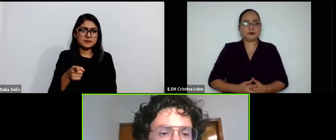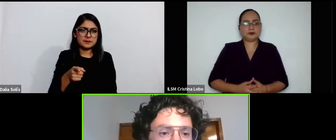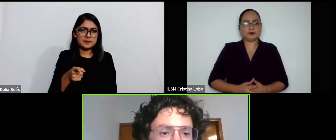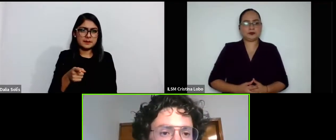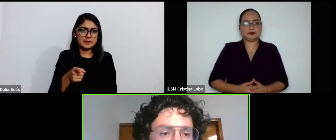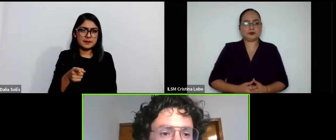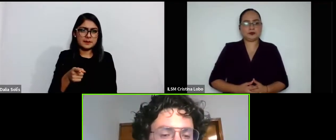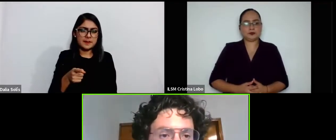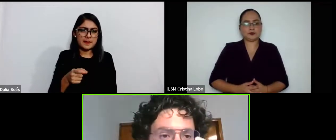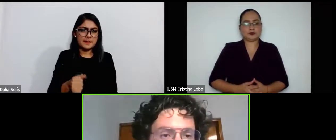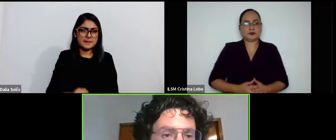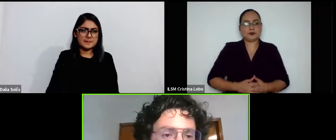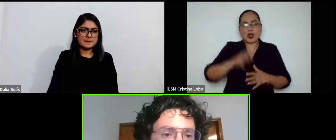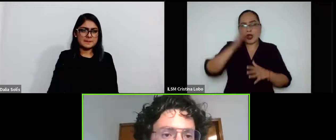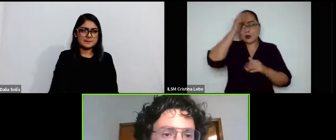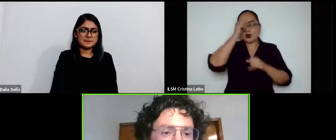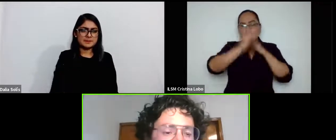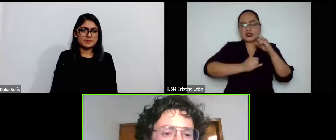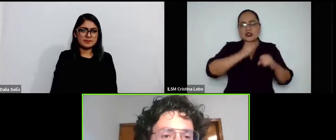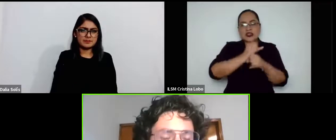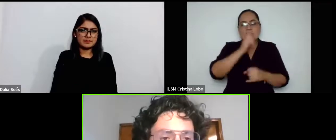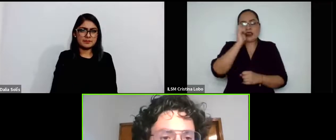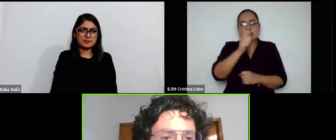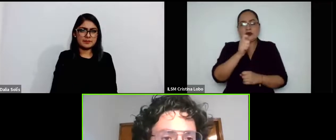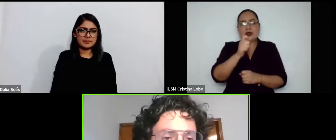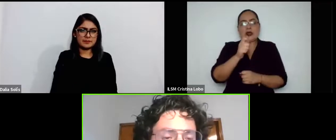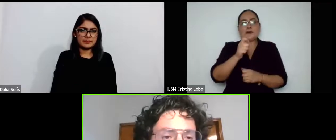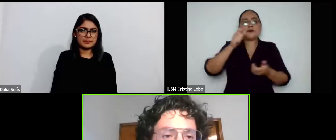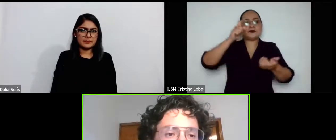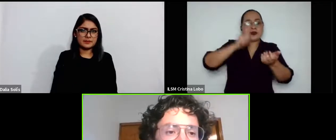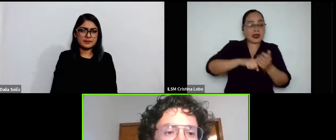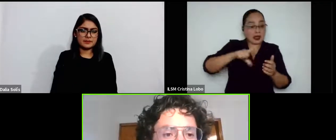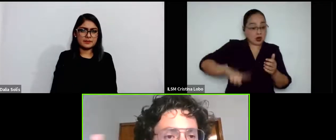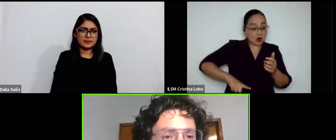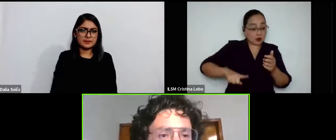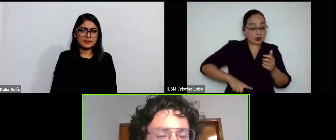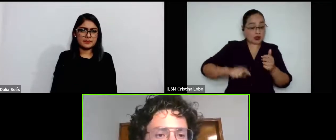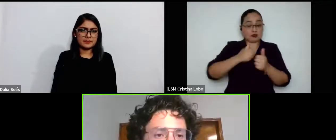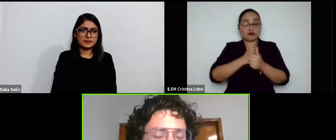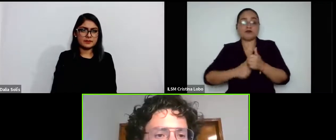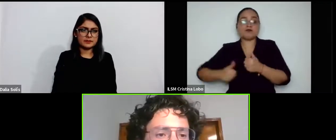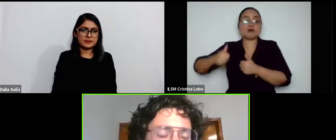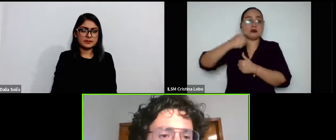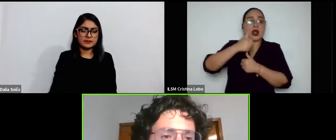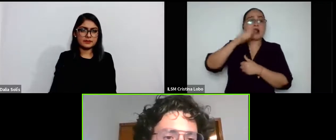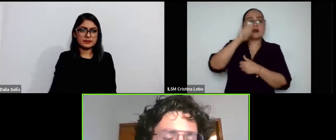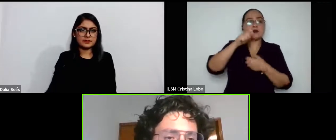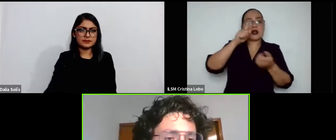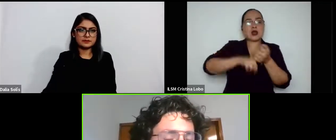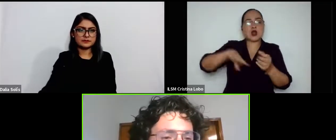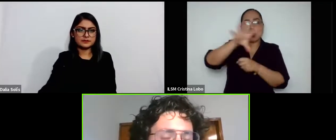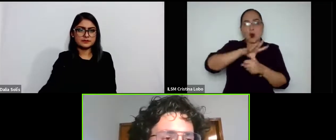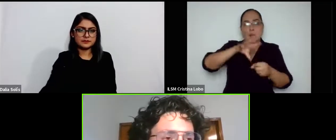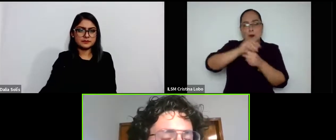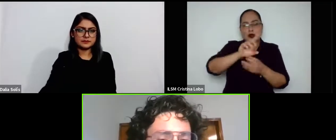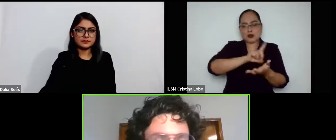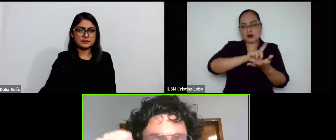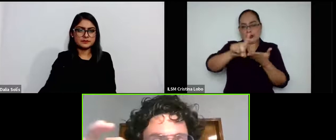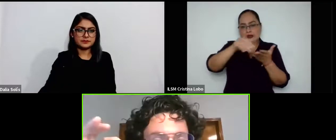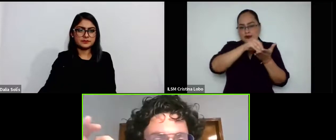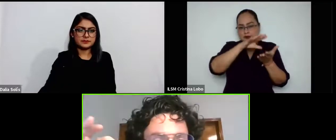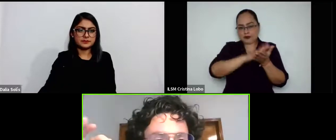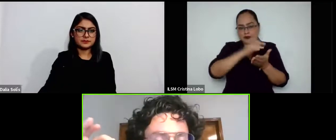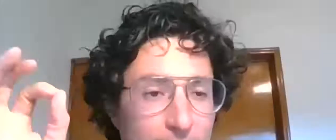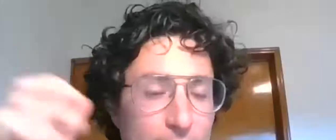se presentan como superiores al Estado, ¿no? Porque es una concepción, digamos, global de los derechos. En realidad,